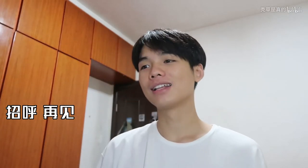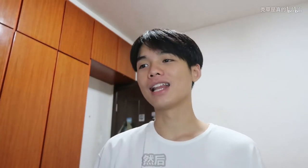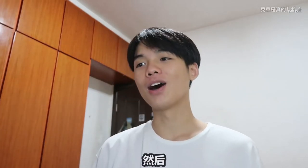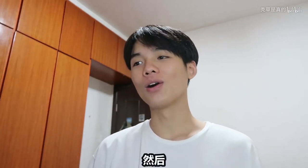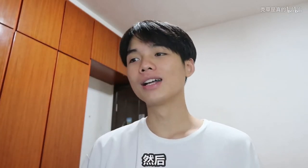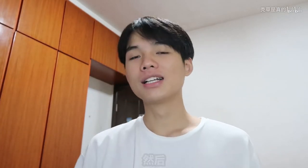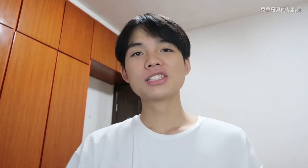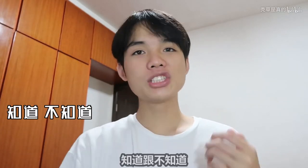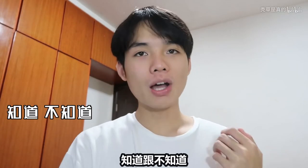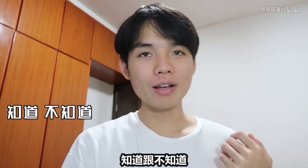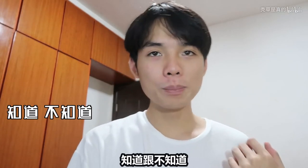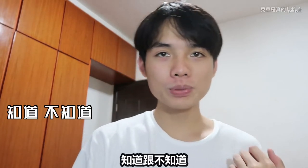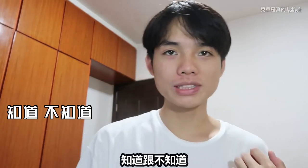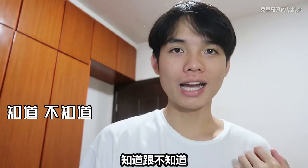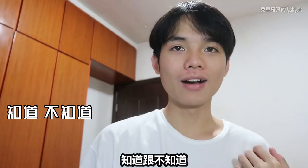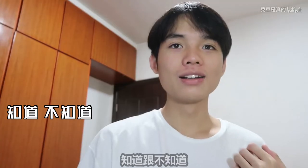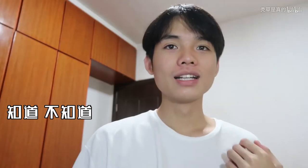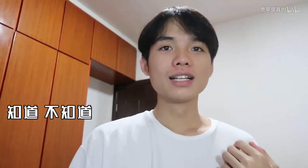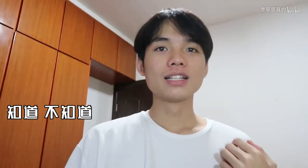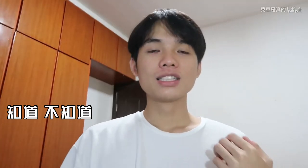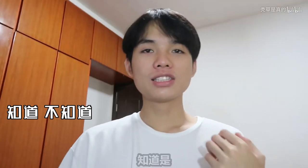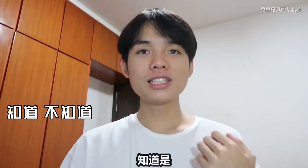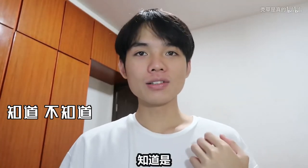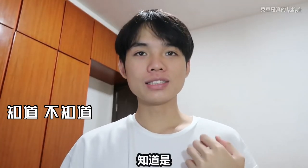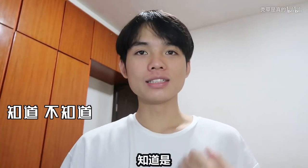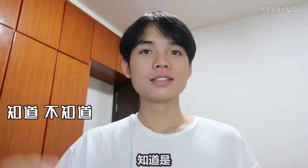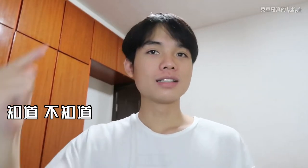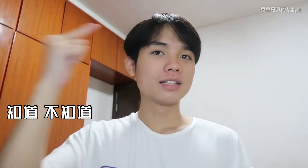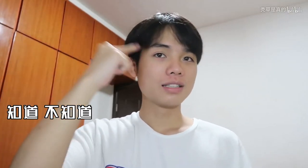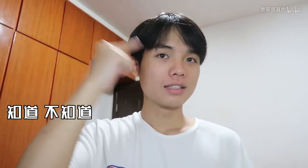然后知道跟不知道，知道是